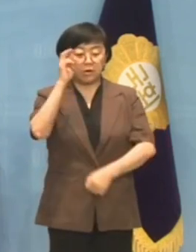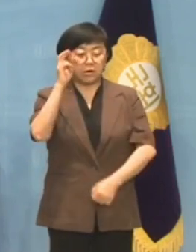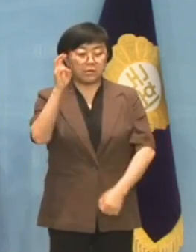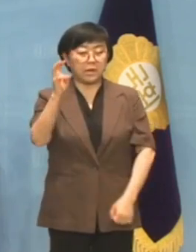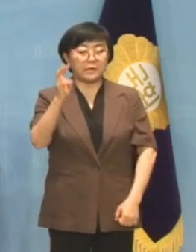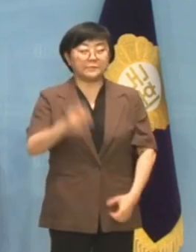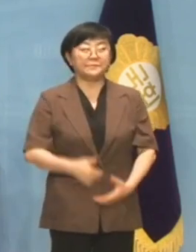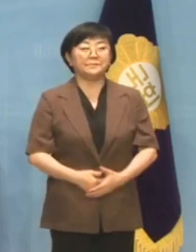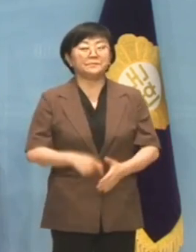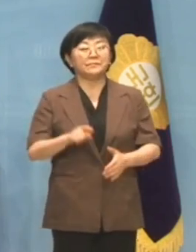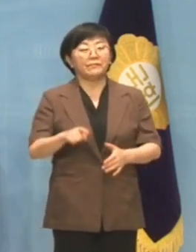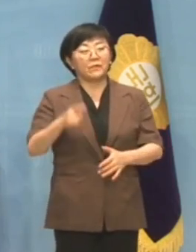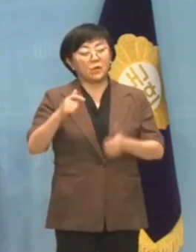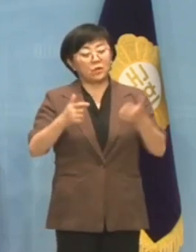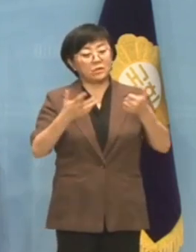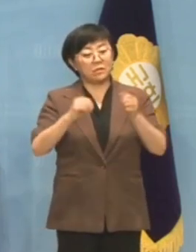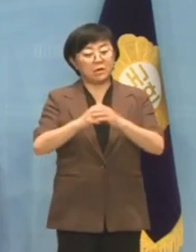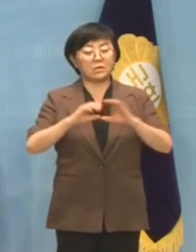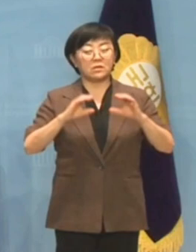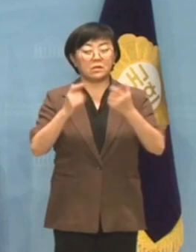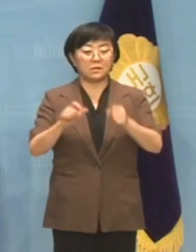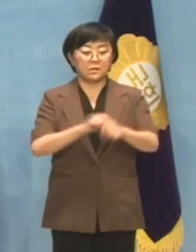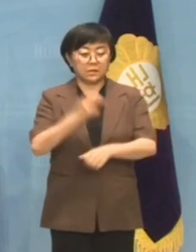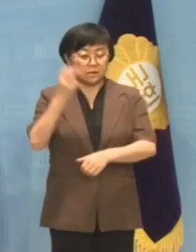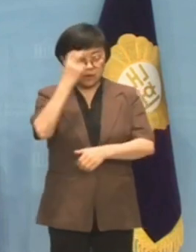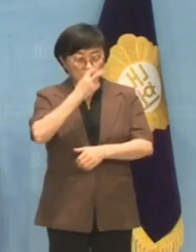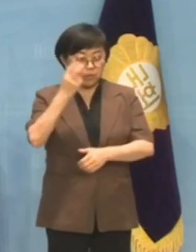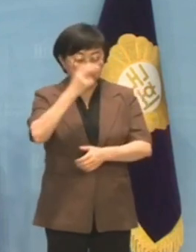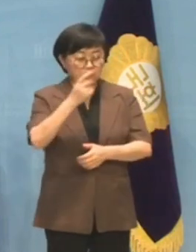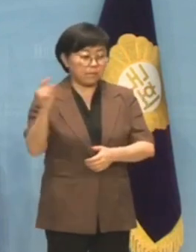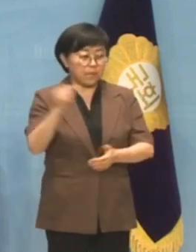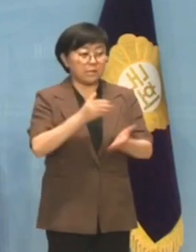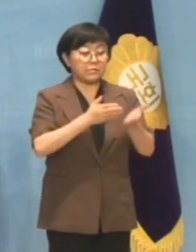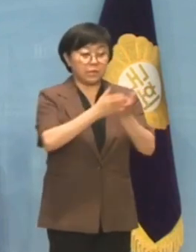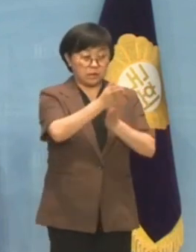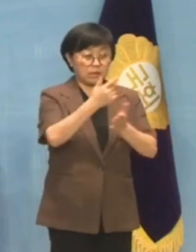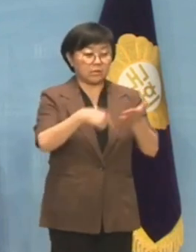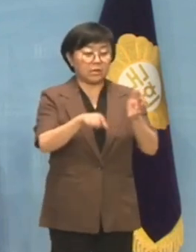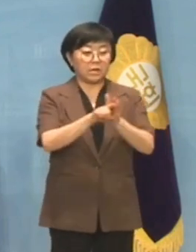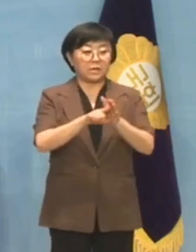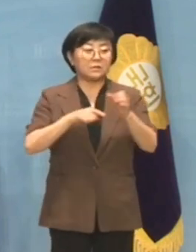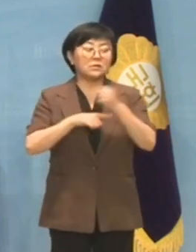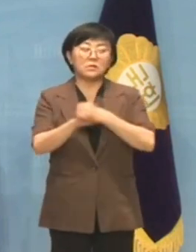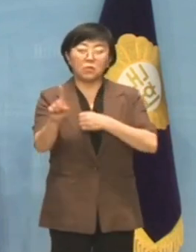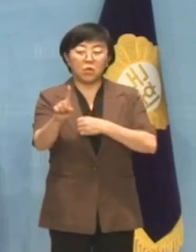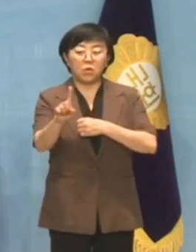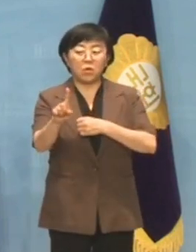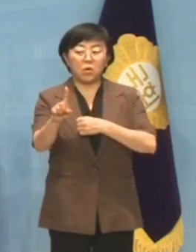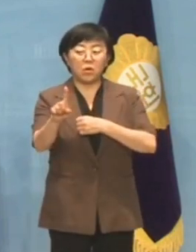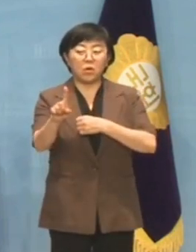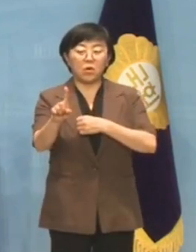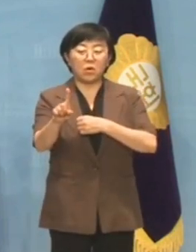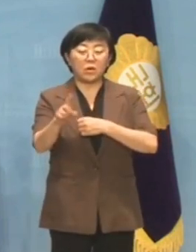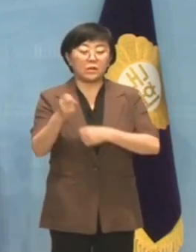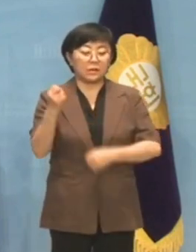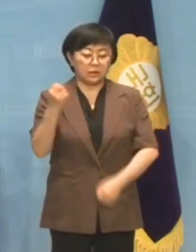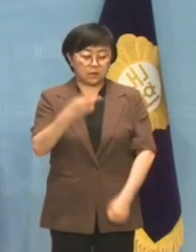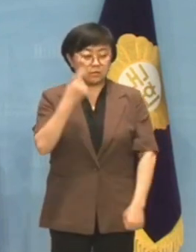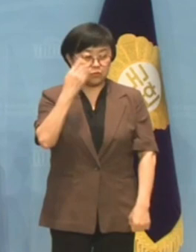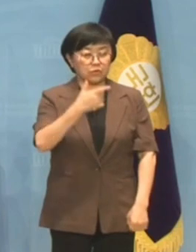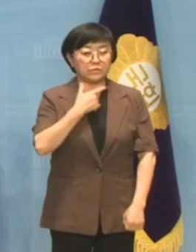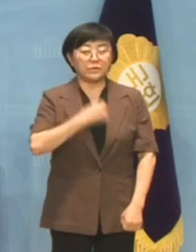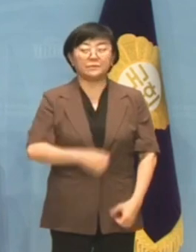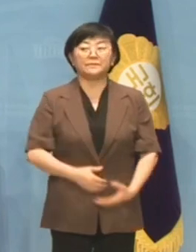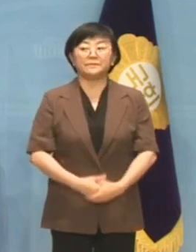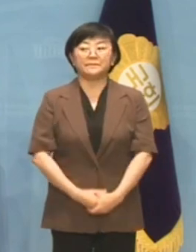않고서야 이토록 50억 클럽 특검법을 졸속 추진하려는 저희가 무엇인지 거듭 묻지 않을